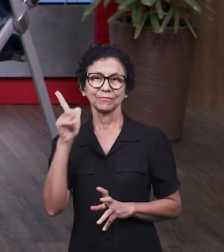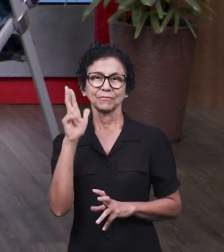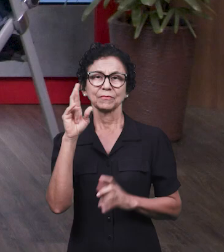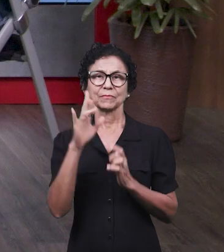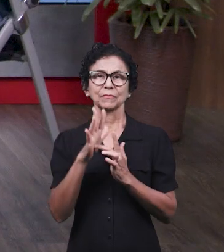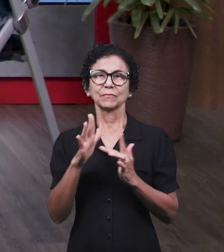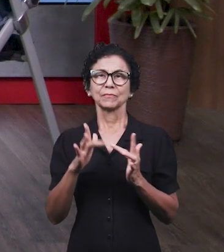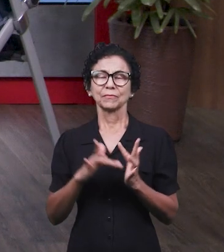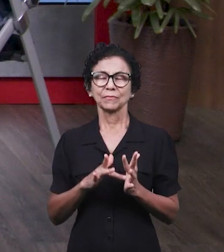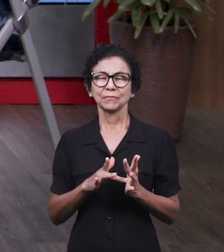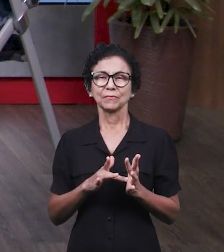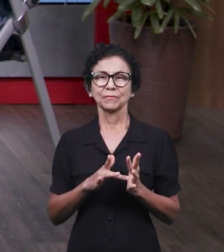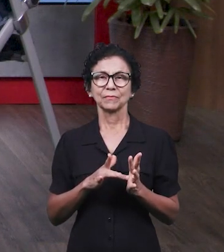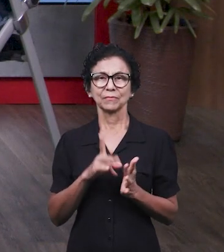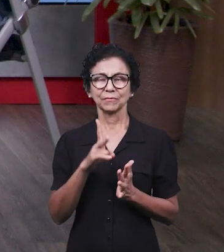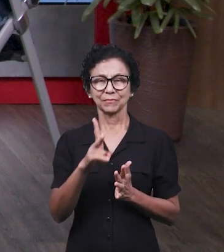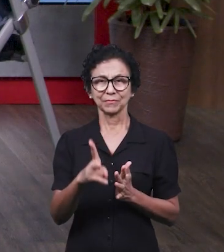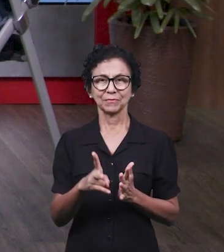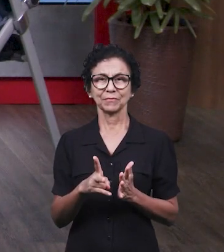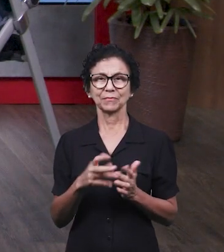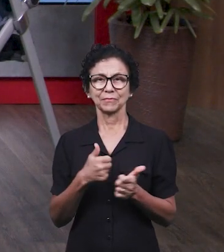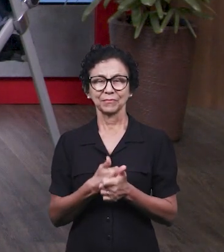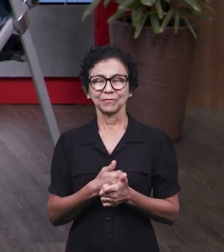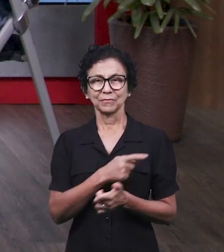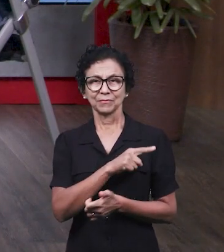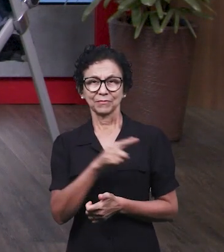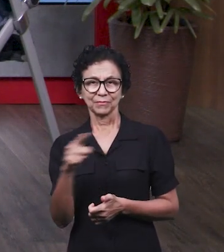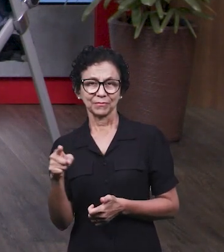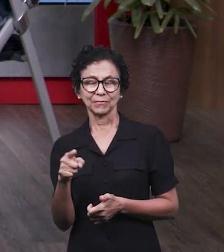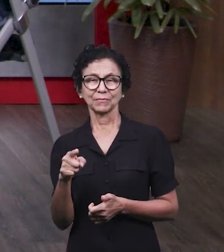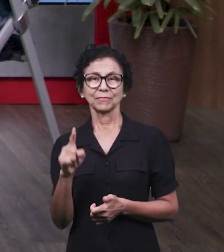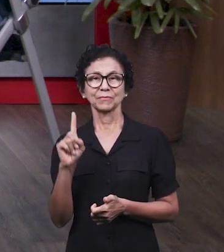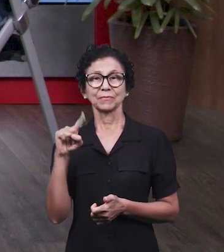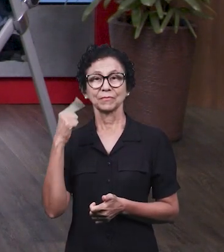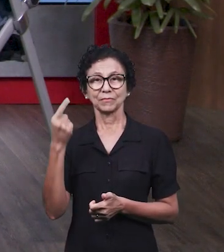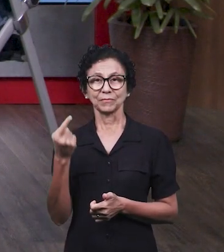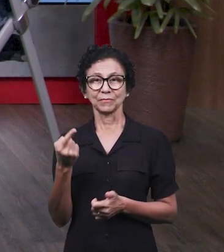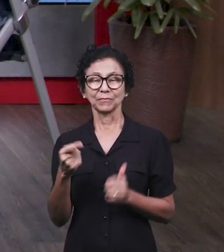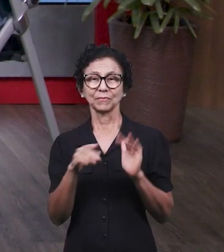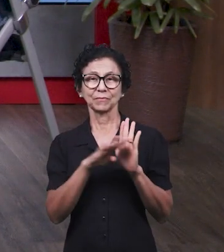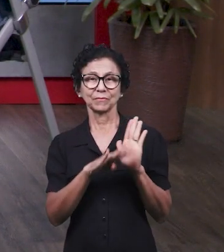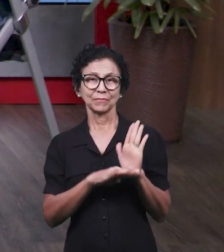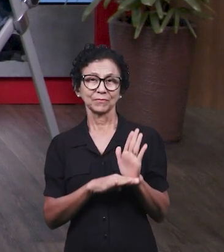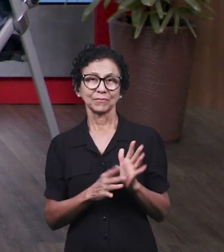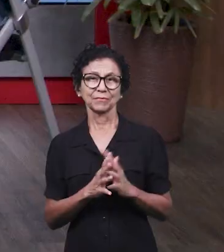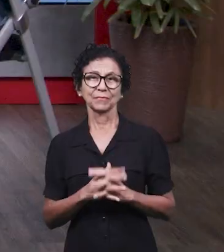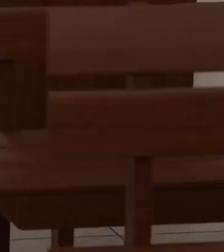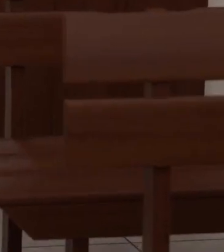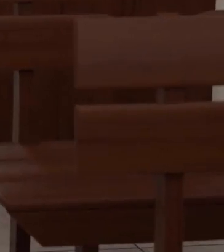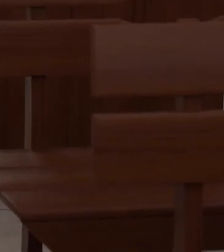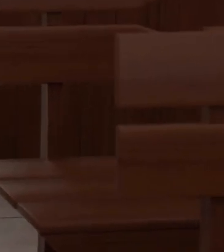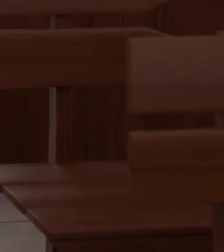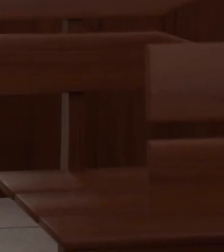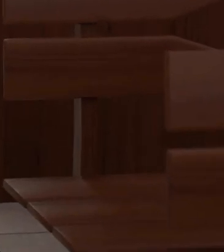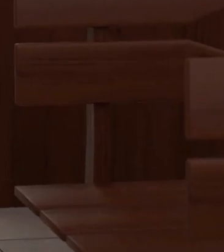do Senhor esteja com cada um de vocês. Até o próximo programa. A paz do Senhor.